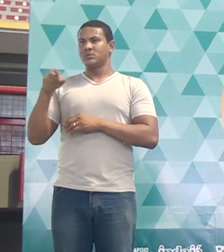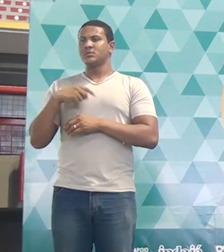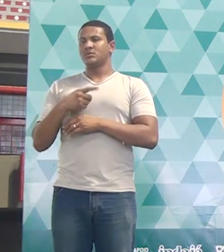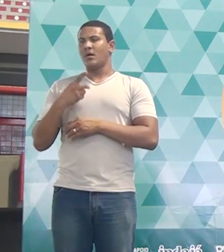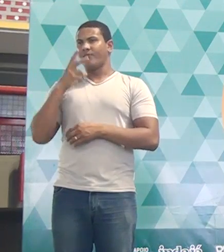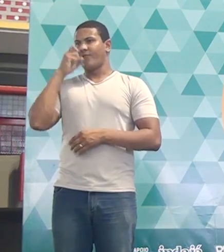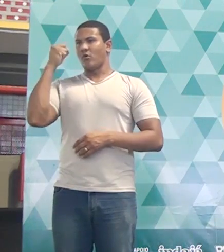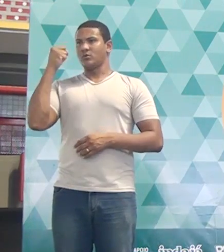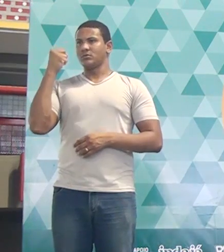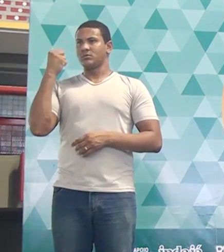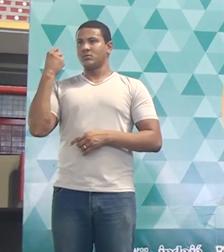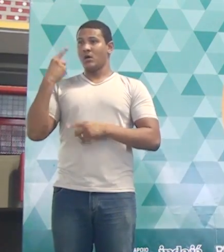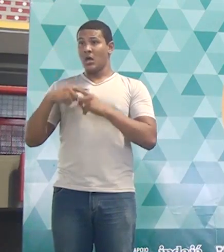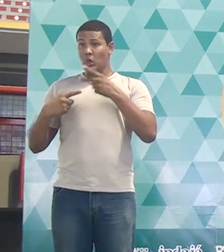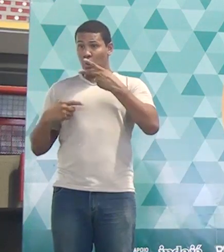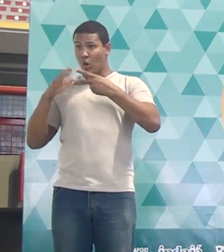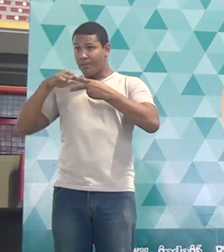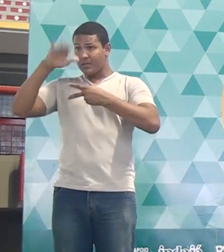ácido é forte.